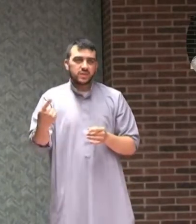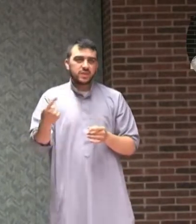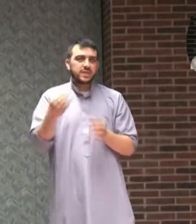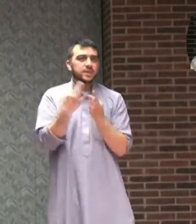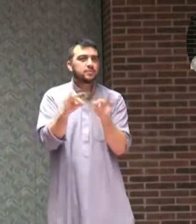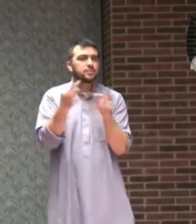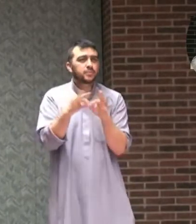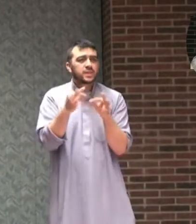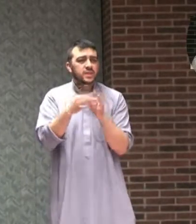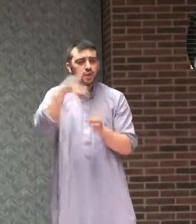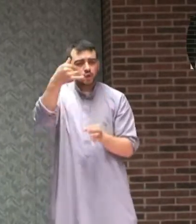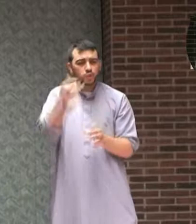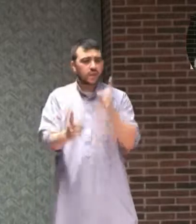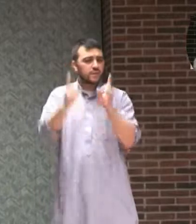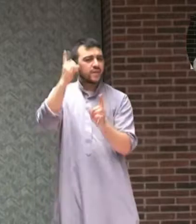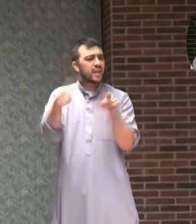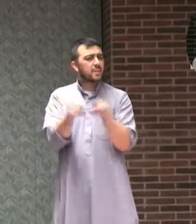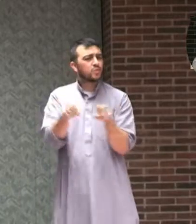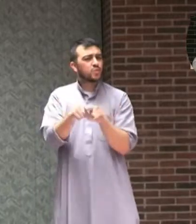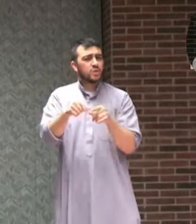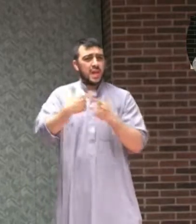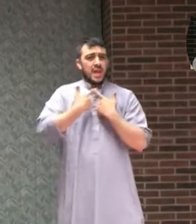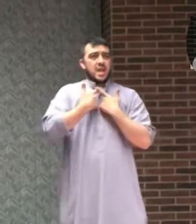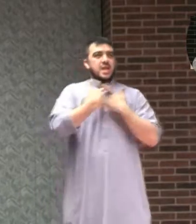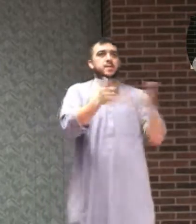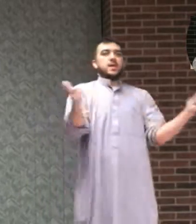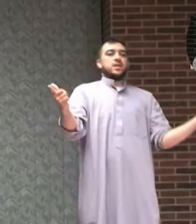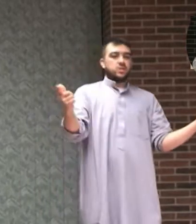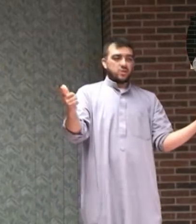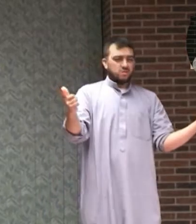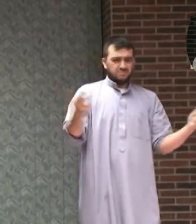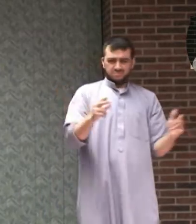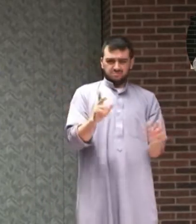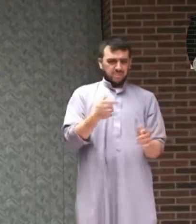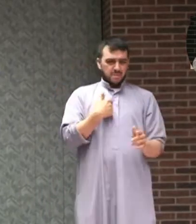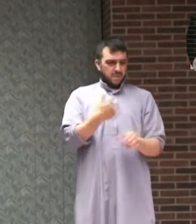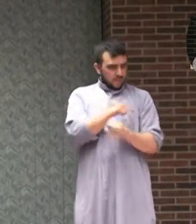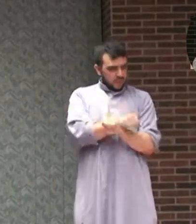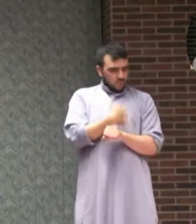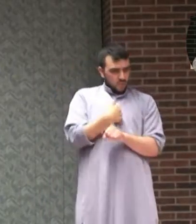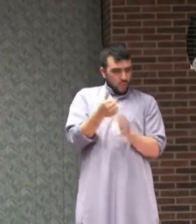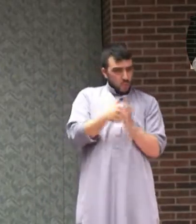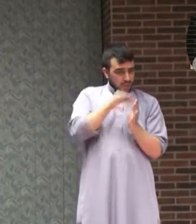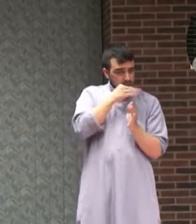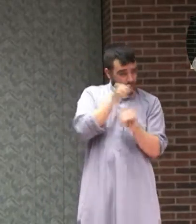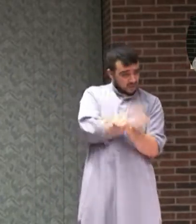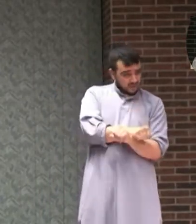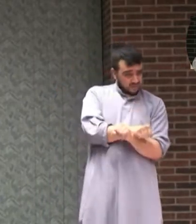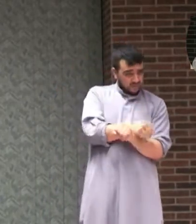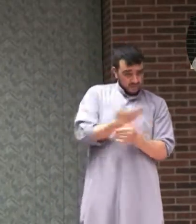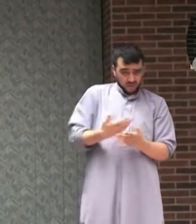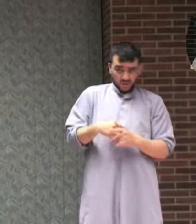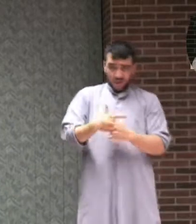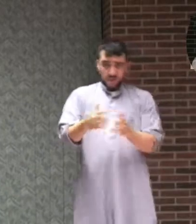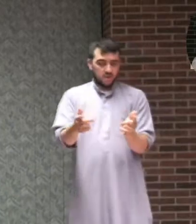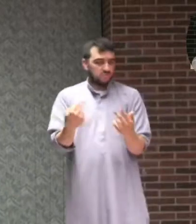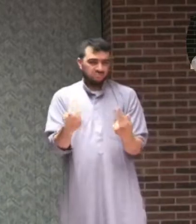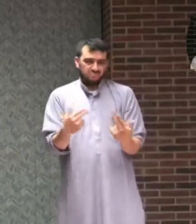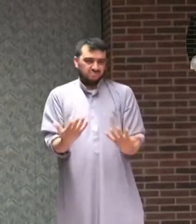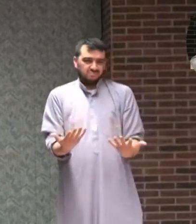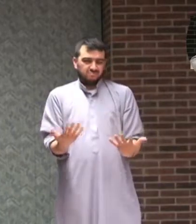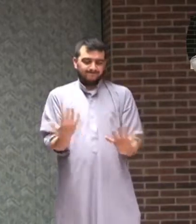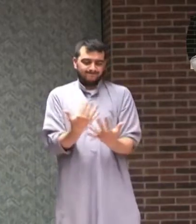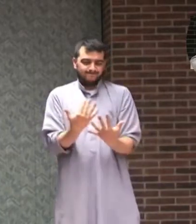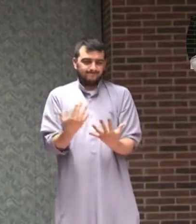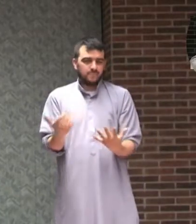libération, comme s'ils avaient été précédemment mis en prison. Non, ce n'est pas le cas, pas du tout. Le